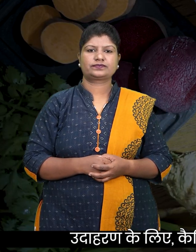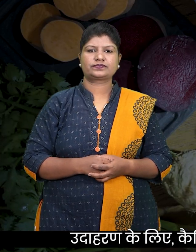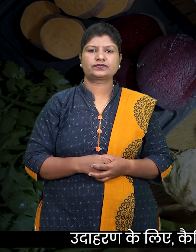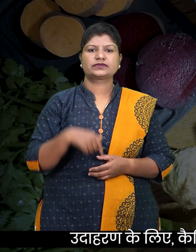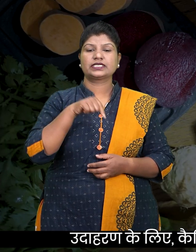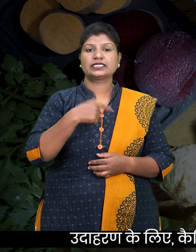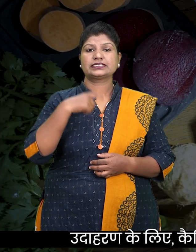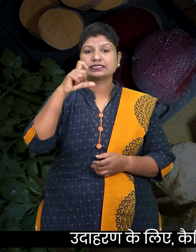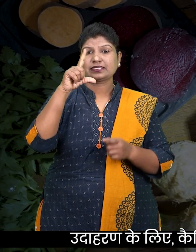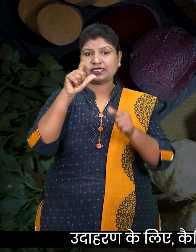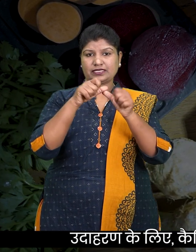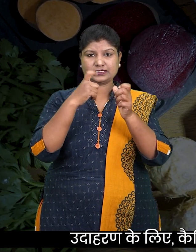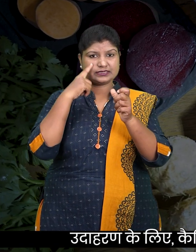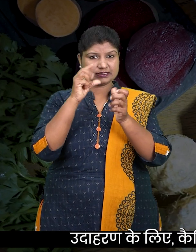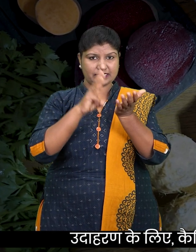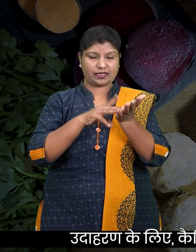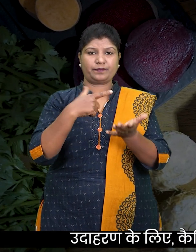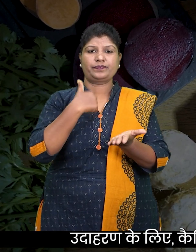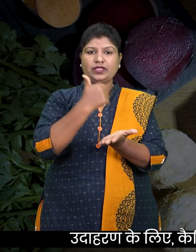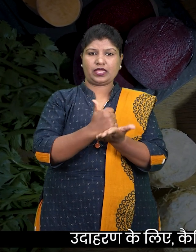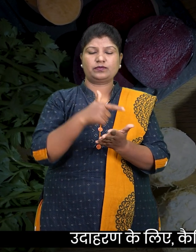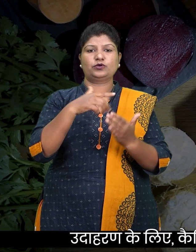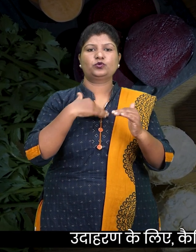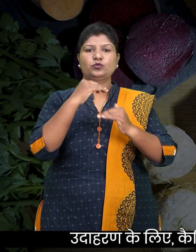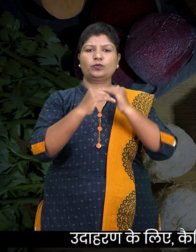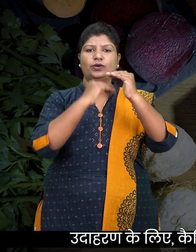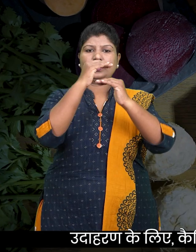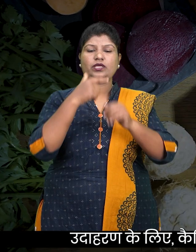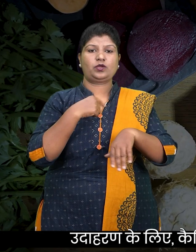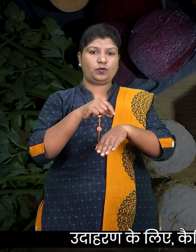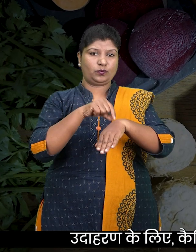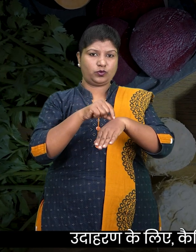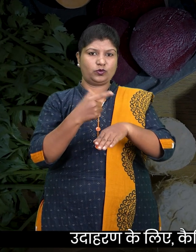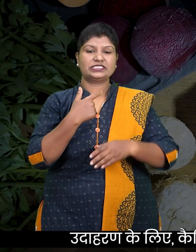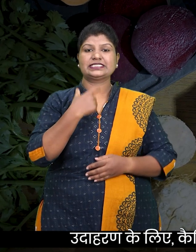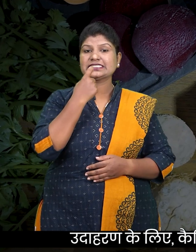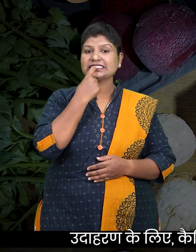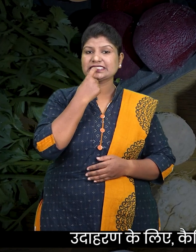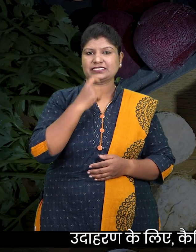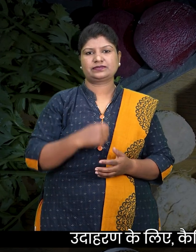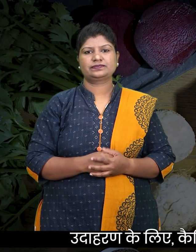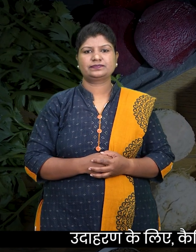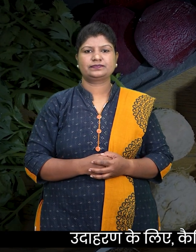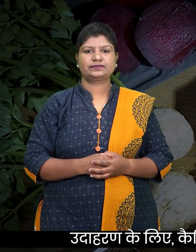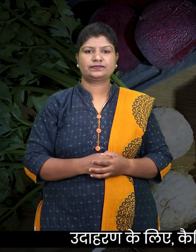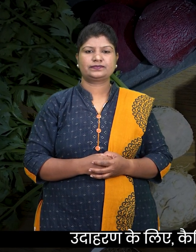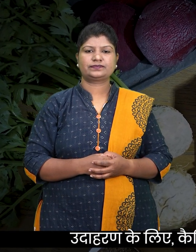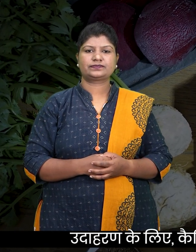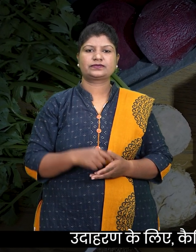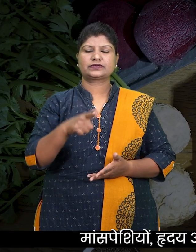उदाहरण के लिए, कैल्शियम हड्डियों और दांतों को बनाने में मदद करता है।